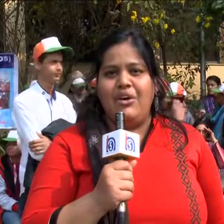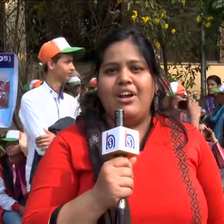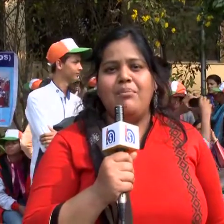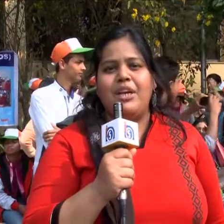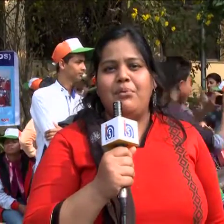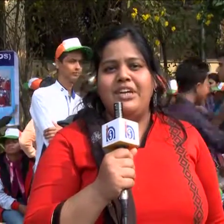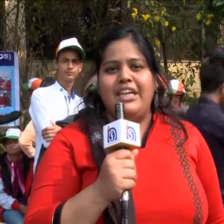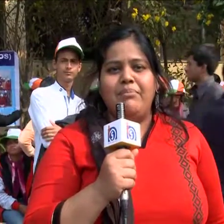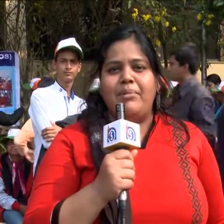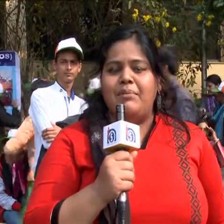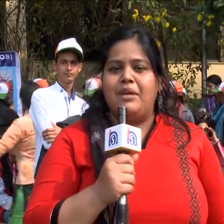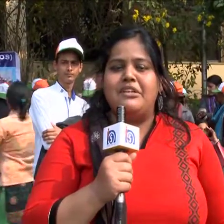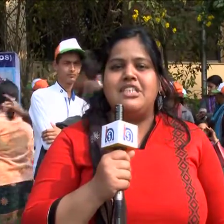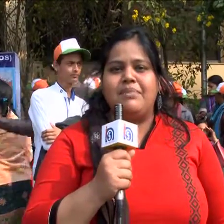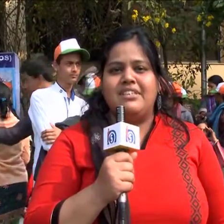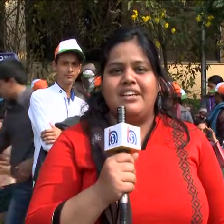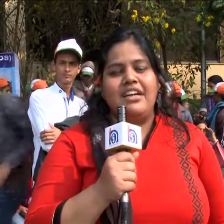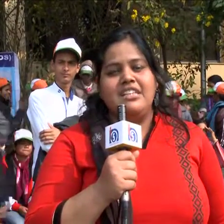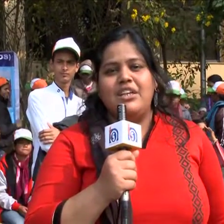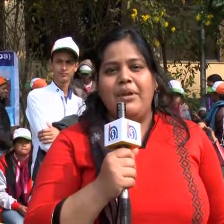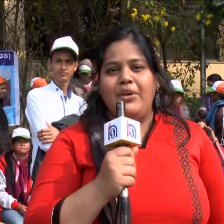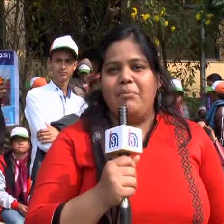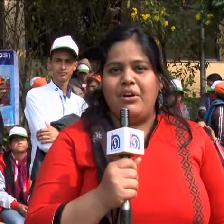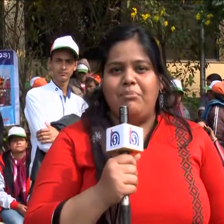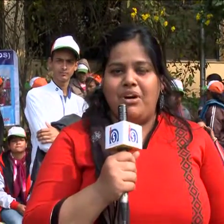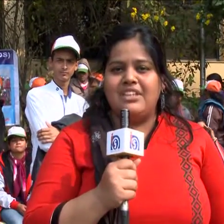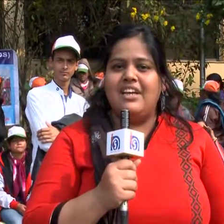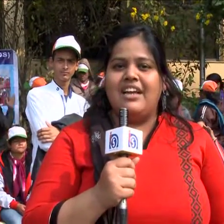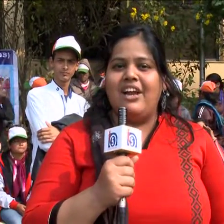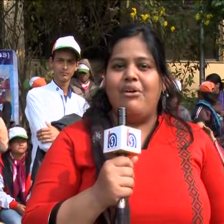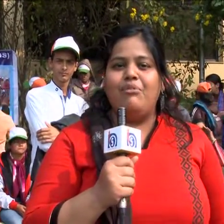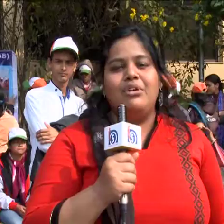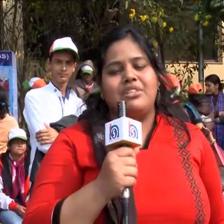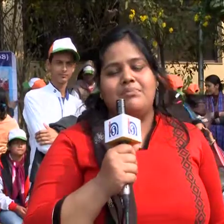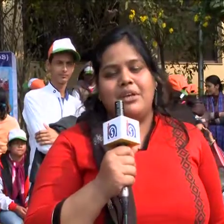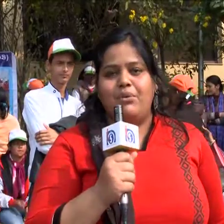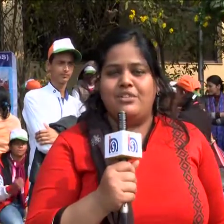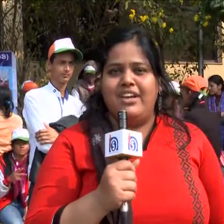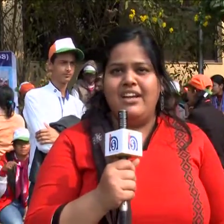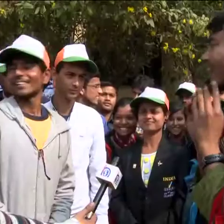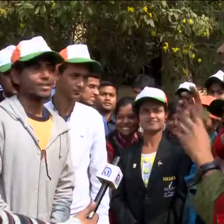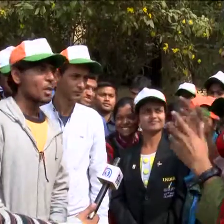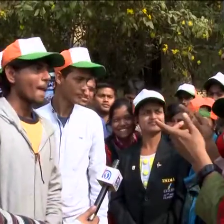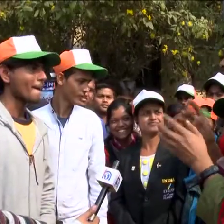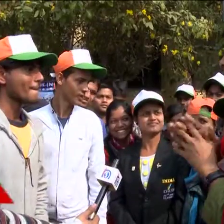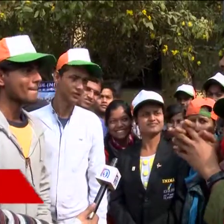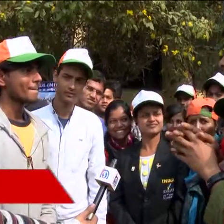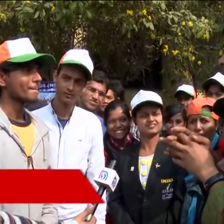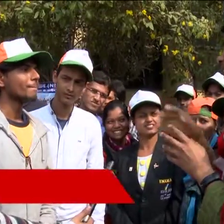और हमारी पूरी टीम मेंबर, हमारे प्रिंसिपल सर, सभी को ये मौका बहुत अच्छा लगा है और वो लोग सब खुश हैं। अच्छा, एक बात बताइए,